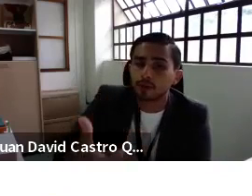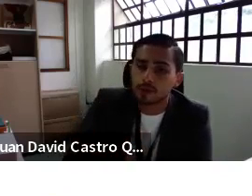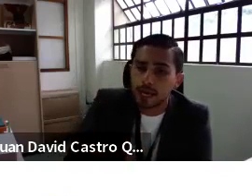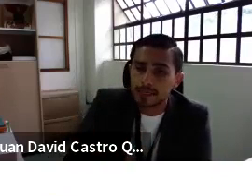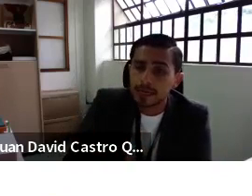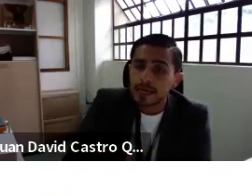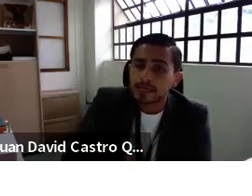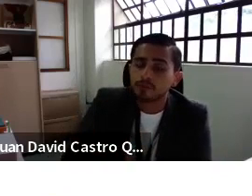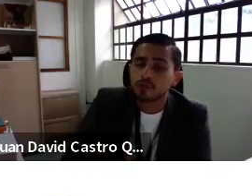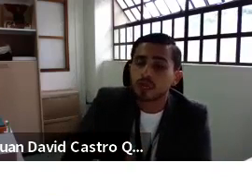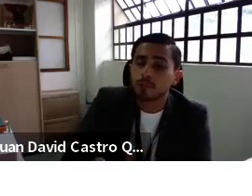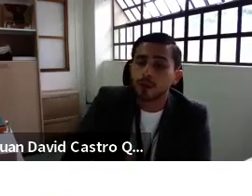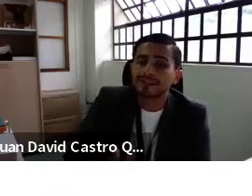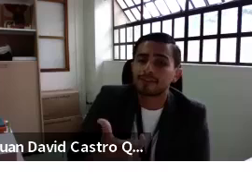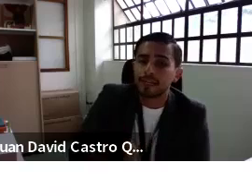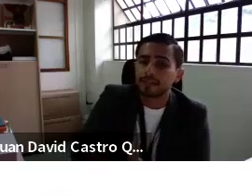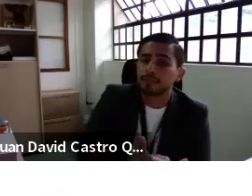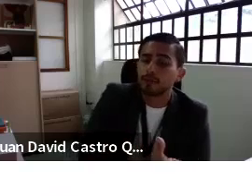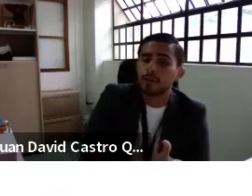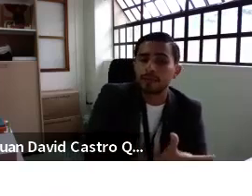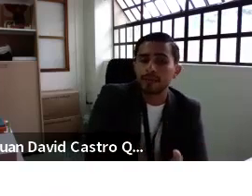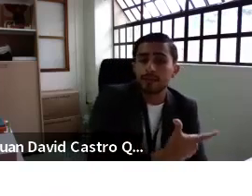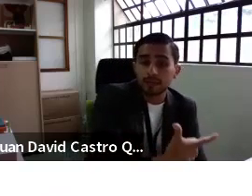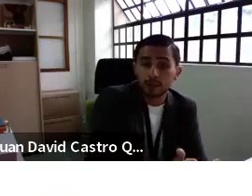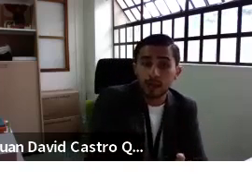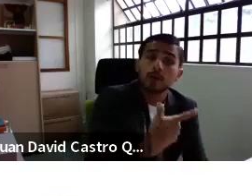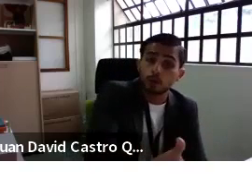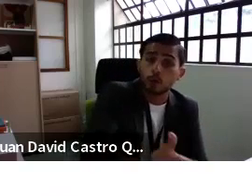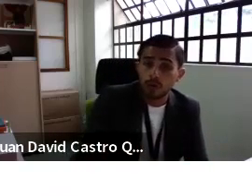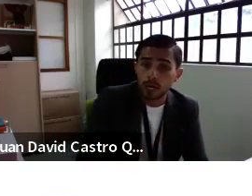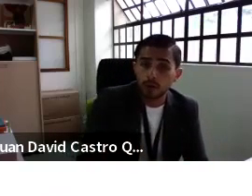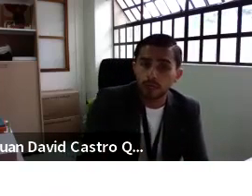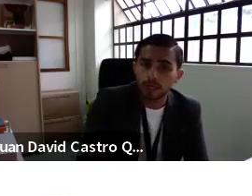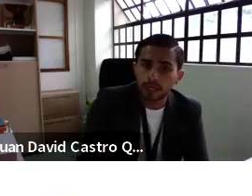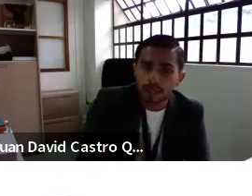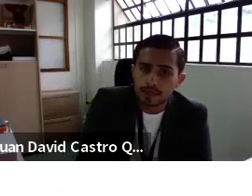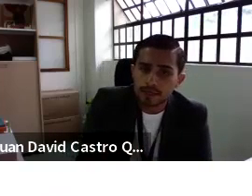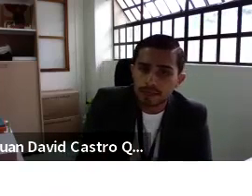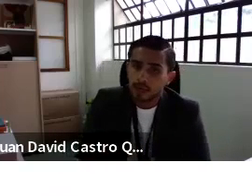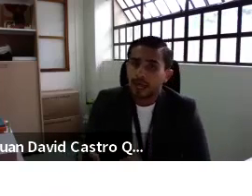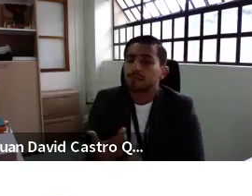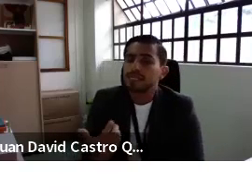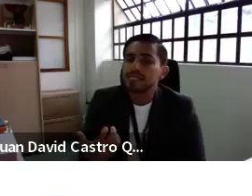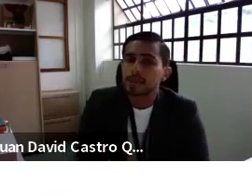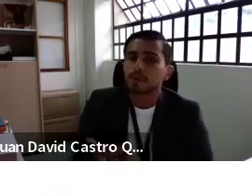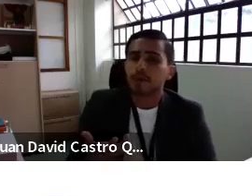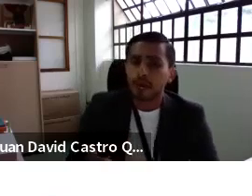que usted hace y en función de eso poder transferir también de una manera más efectiva todo eso a la comunidad ¿cierto? explicitar ¿por qué?